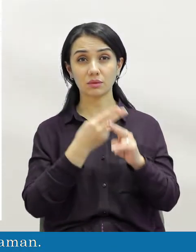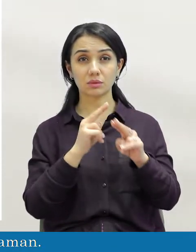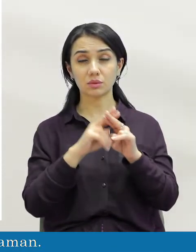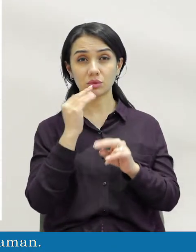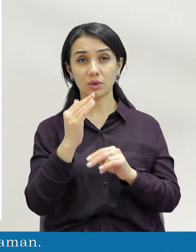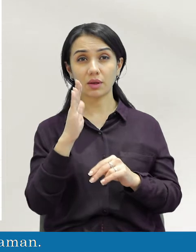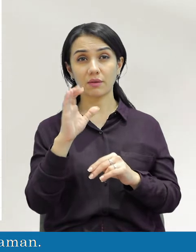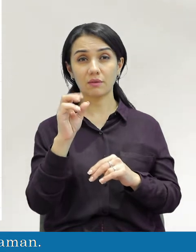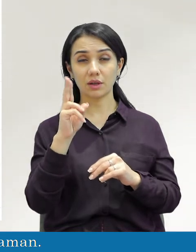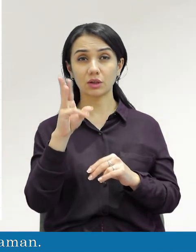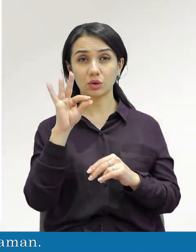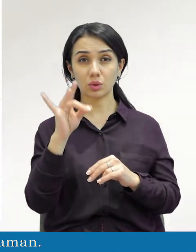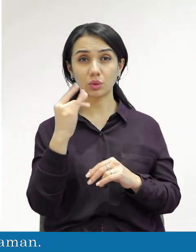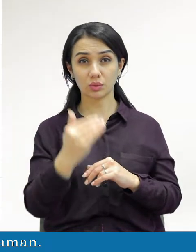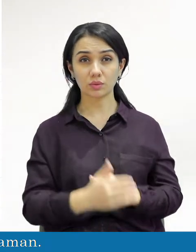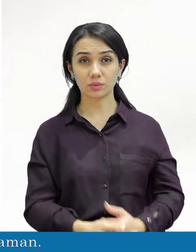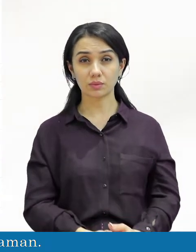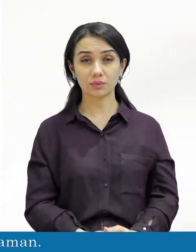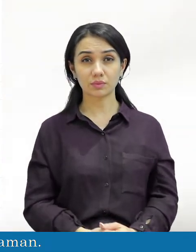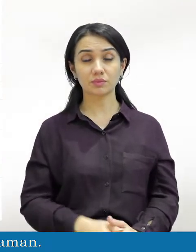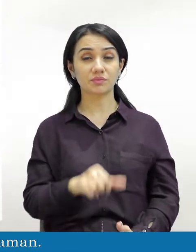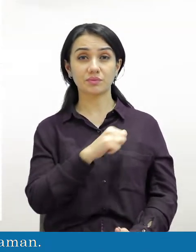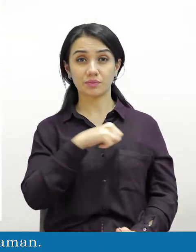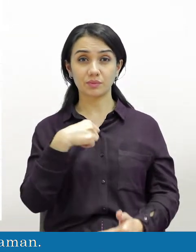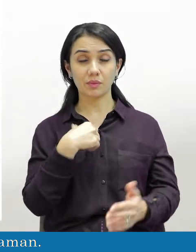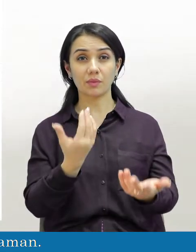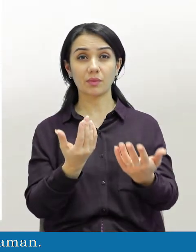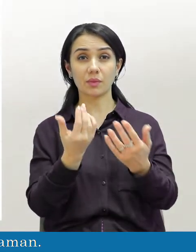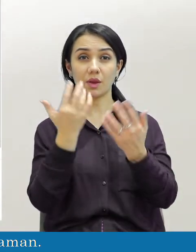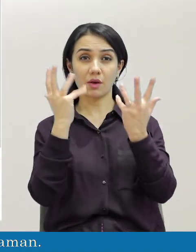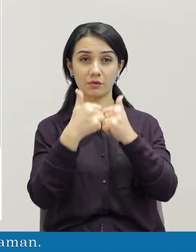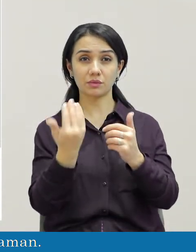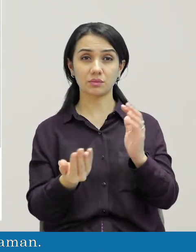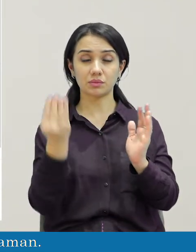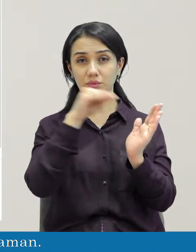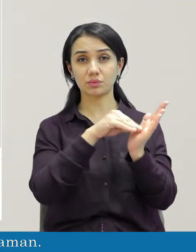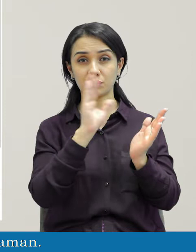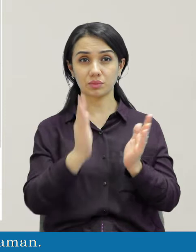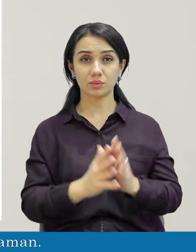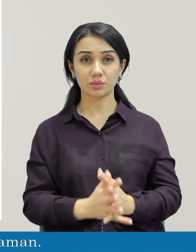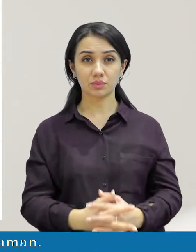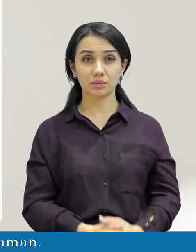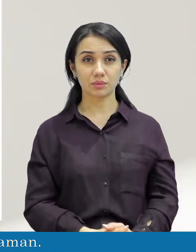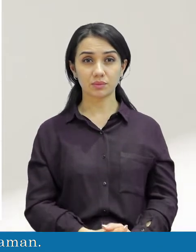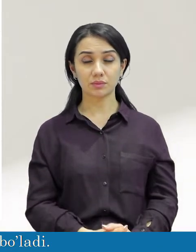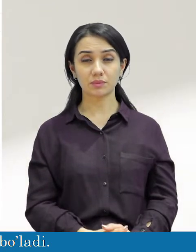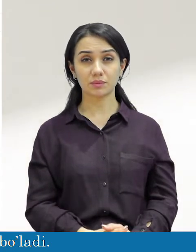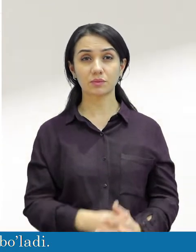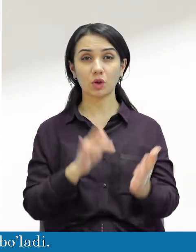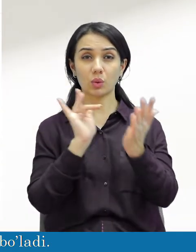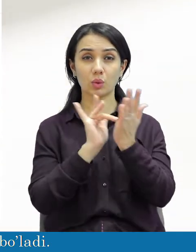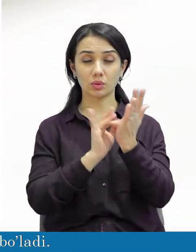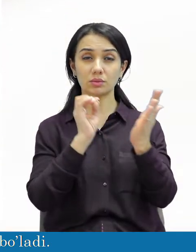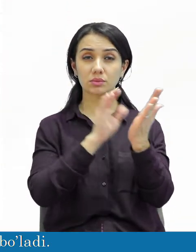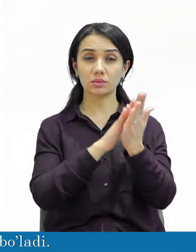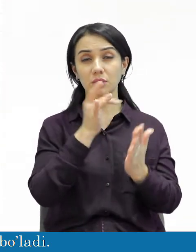shu vektorni o'zi avtomatik tushirib beradi. Xo'p, eng o'rtasiga joylashtirishim,